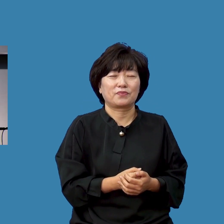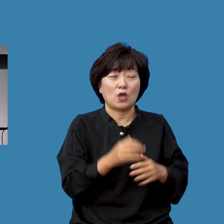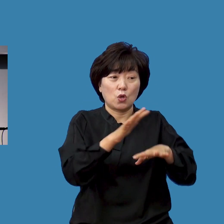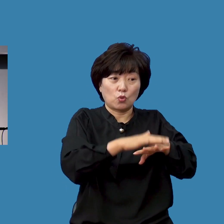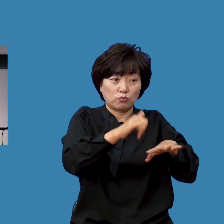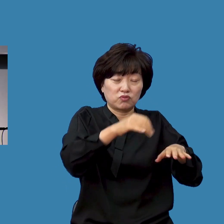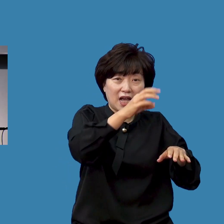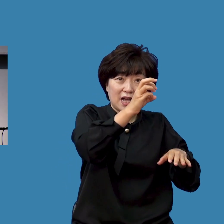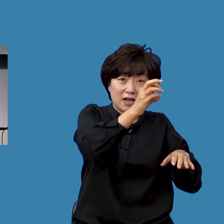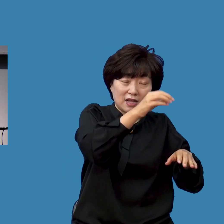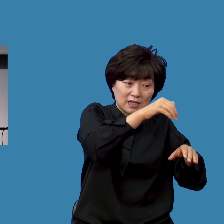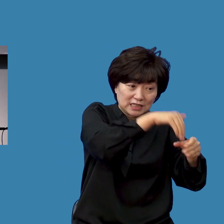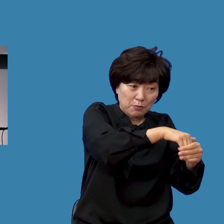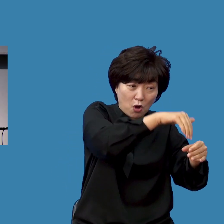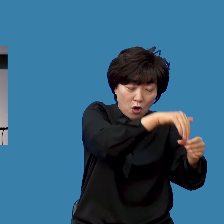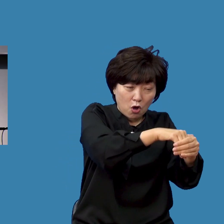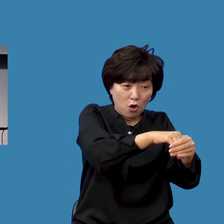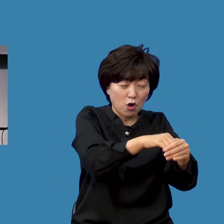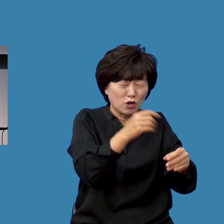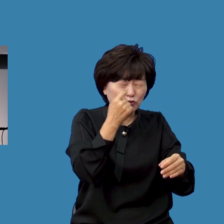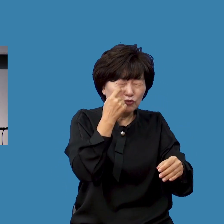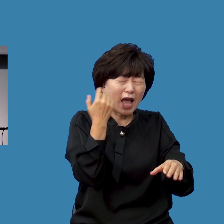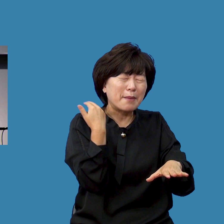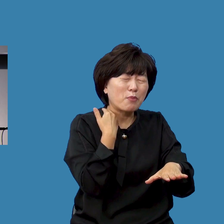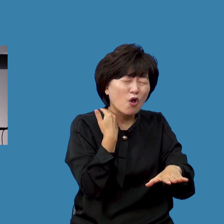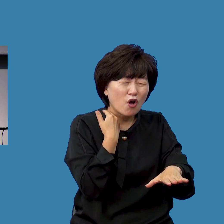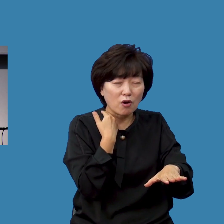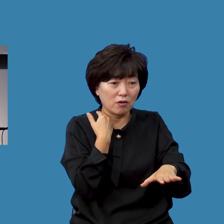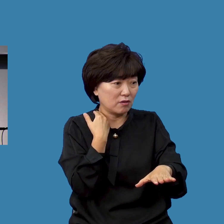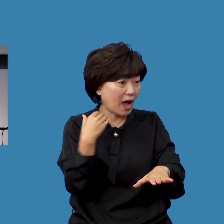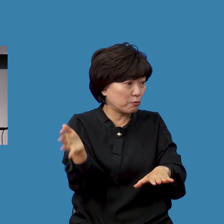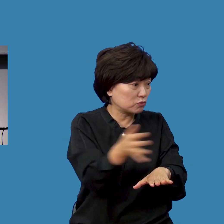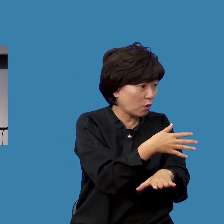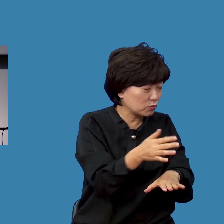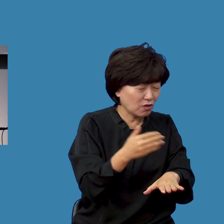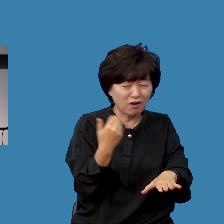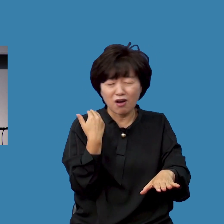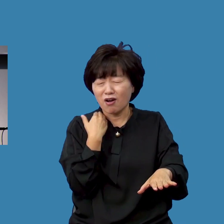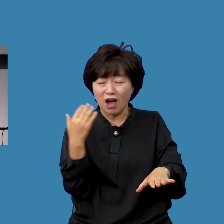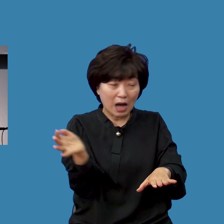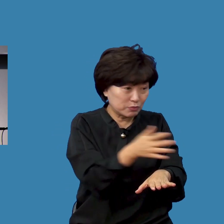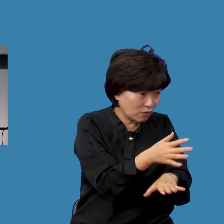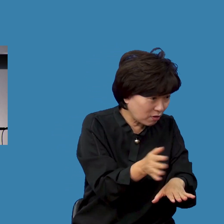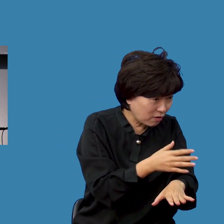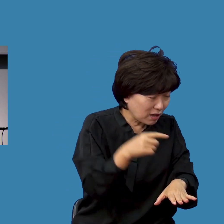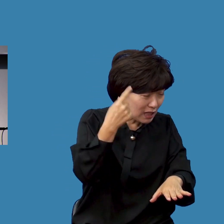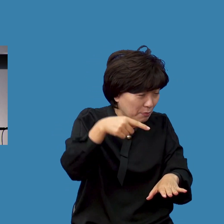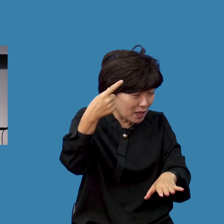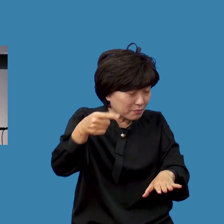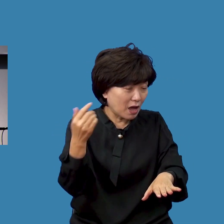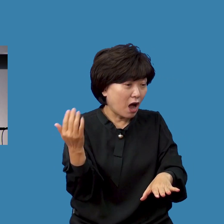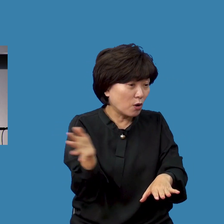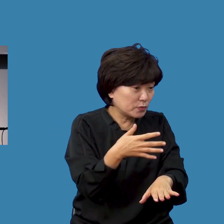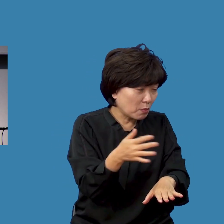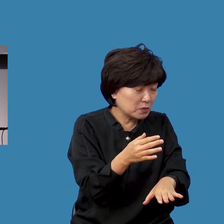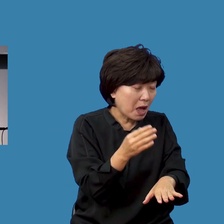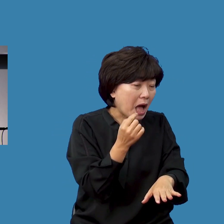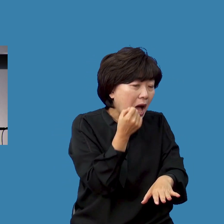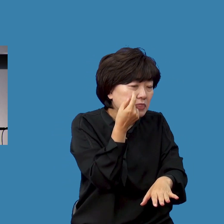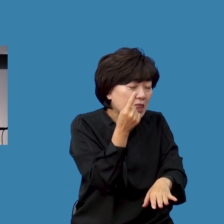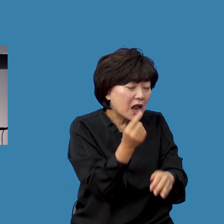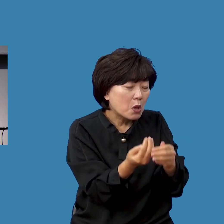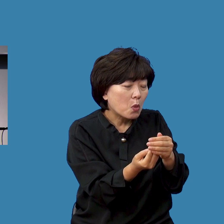농부가 봄에 심어놓고 아무 눈에 보이는 것이 없어도 다음날 나가봐도 아무것도 없어, 그 다음날 나가봐도 아무것도 없어, 한 달이 지나고